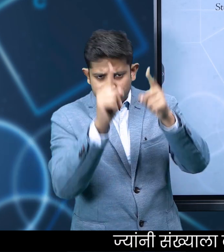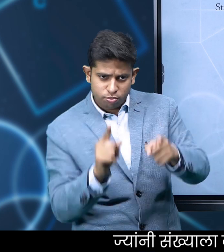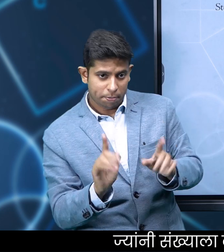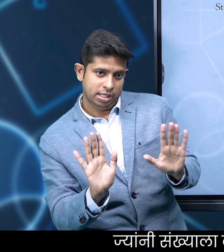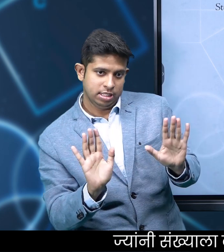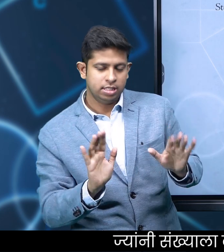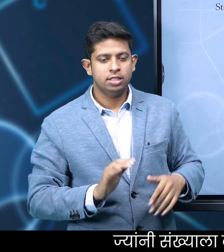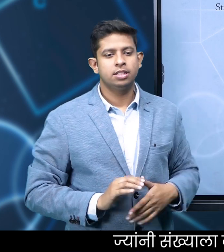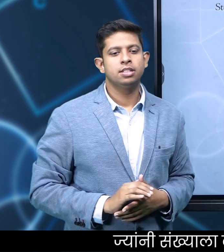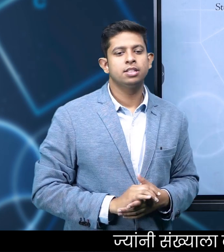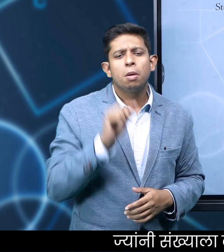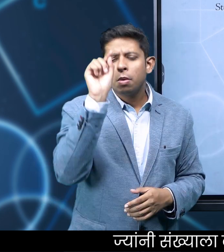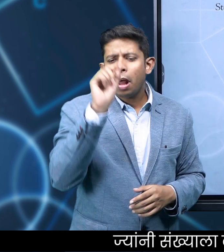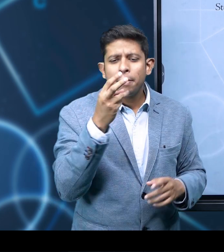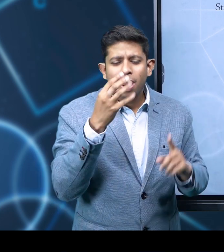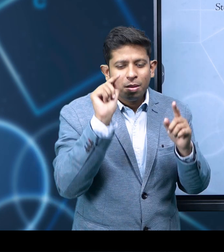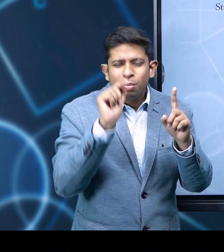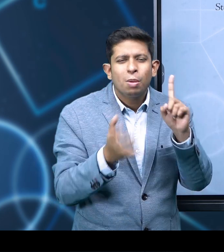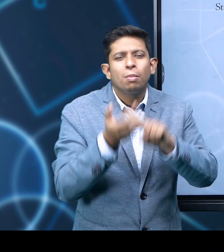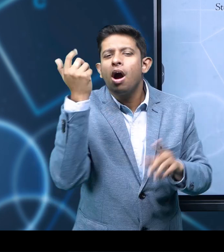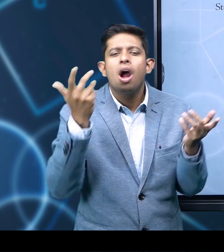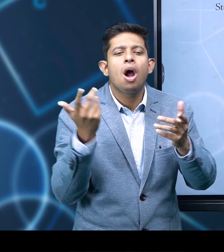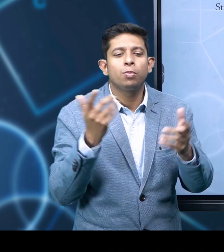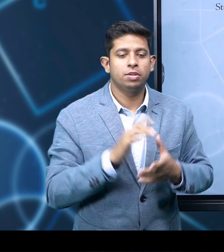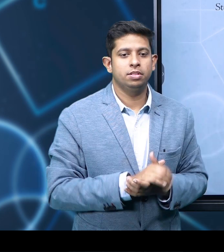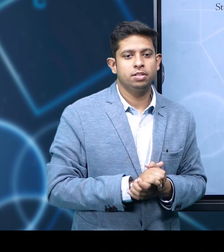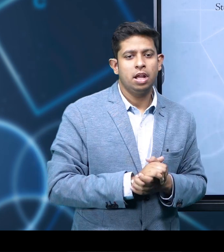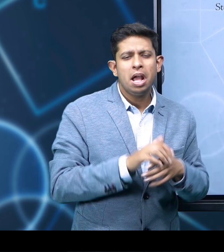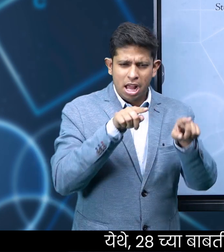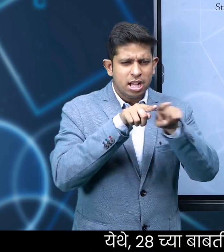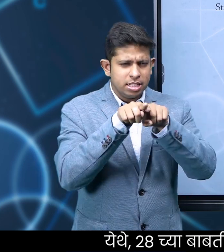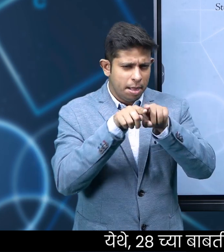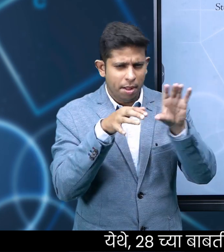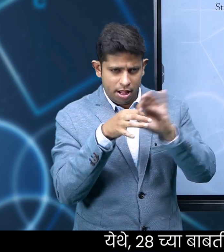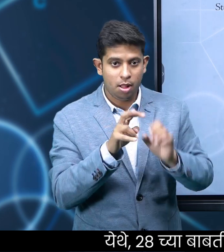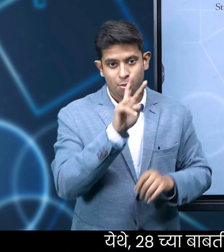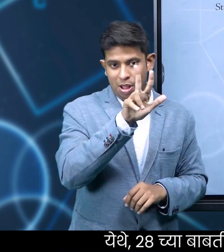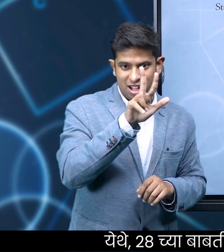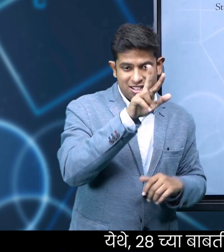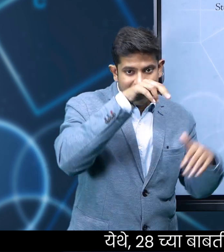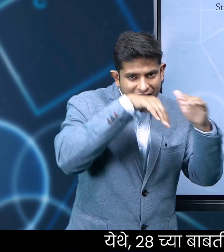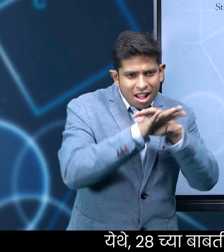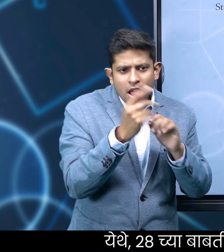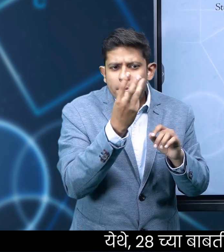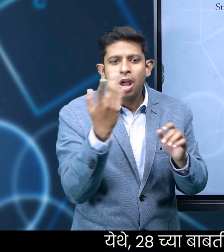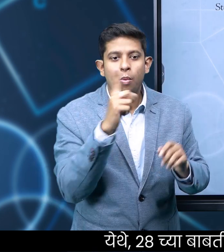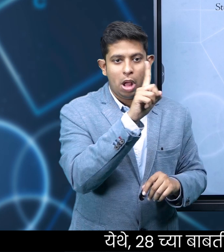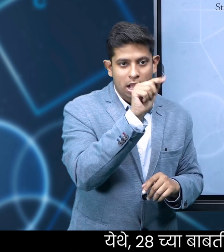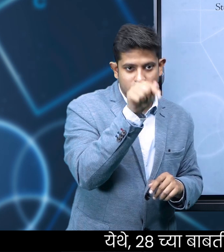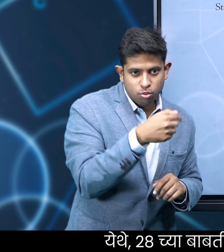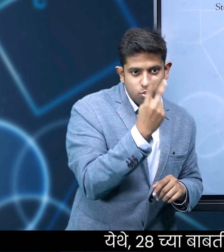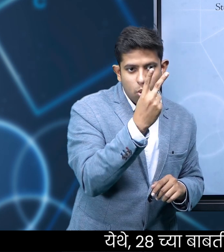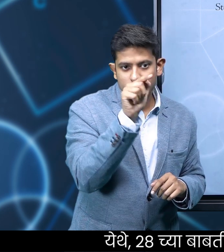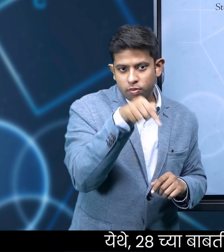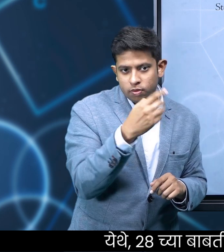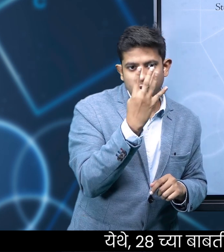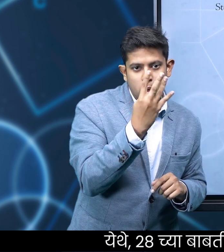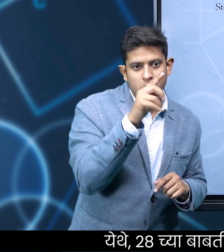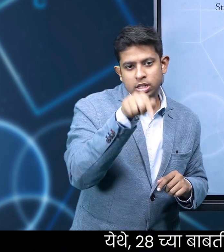ठेवता भागता येते. संख्यांची यादी करा. येथे 28 च्या बाबतीत संख्या 1, 2, 4, 7,